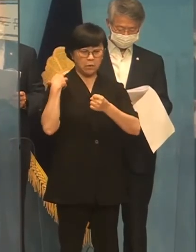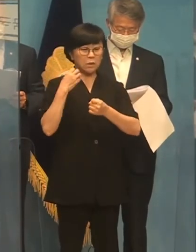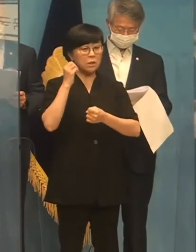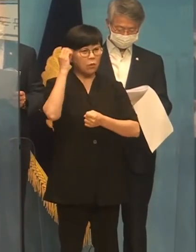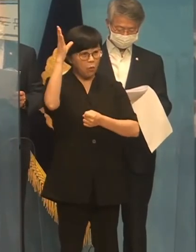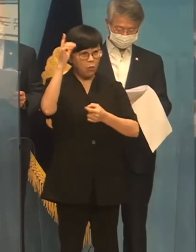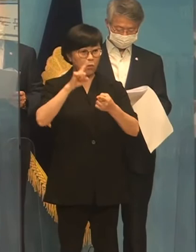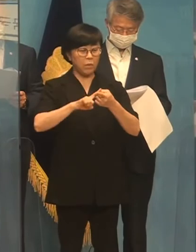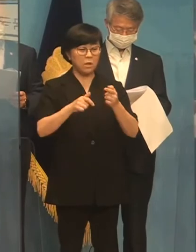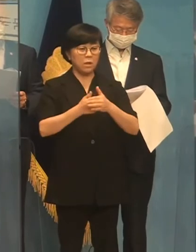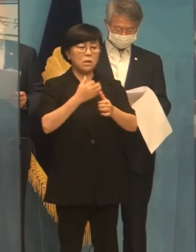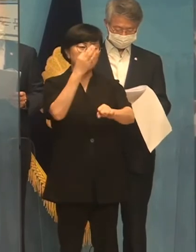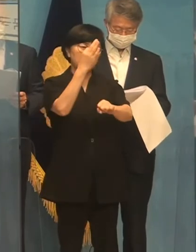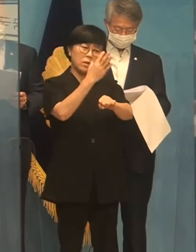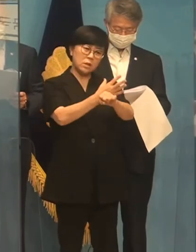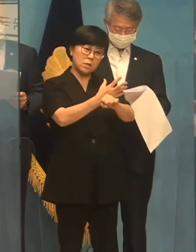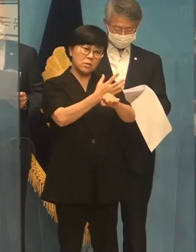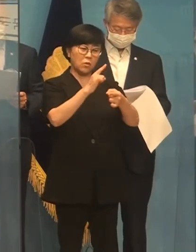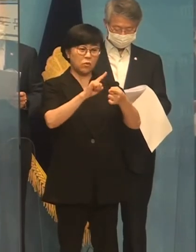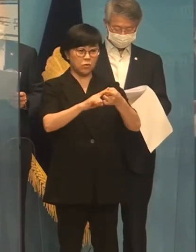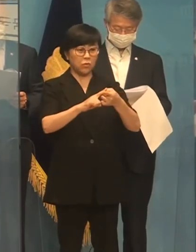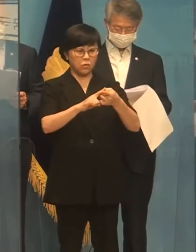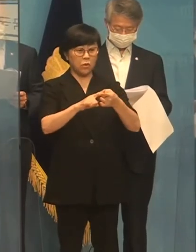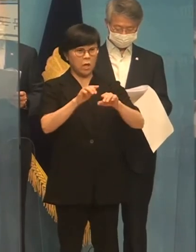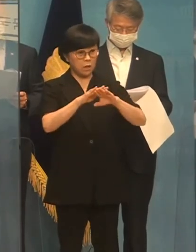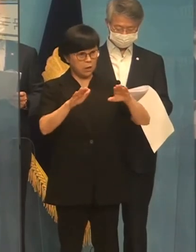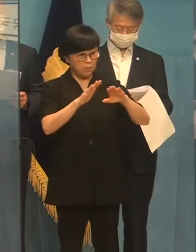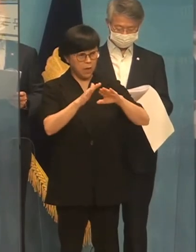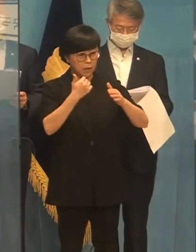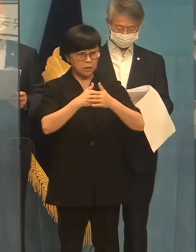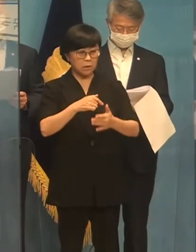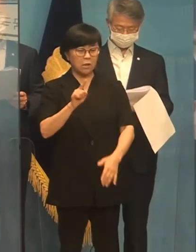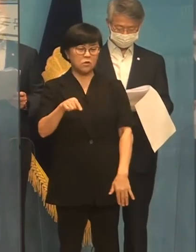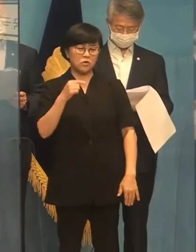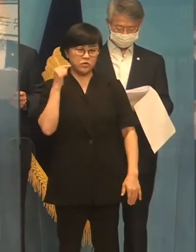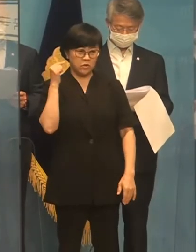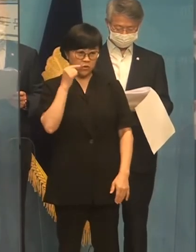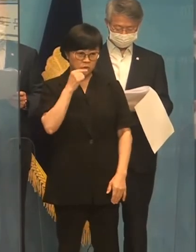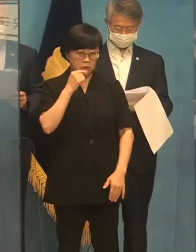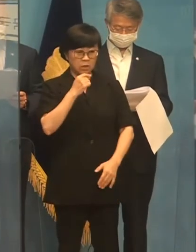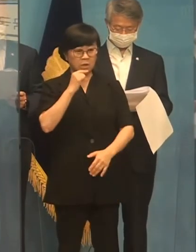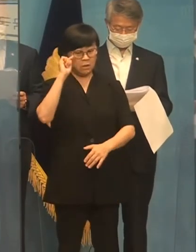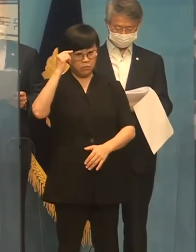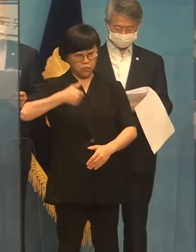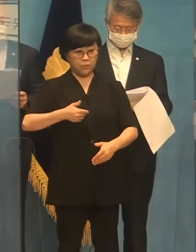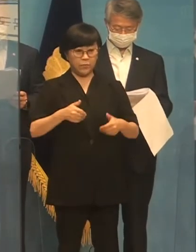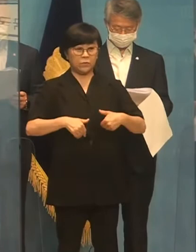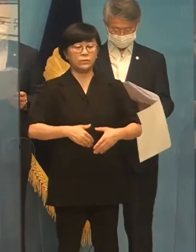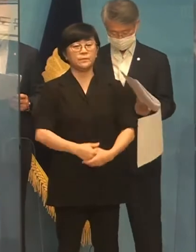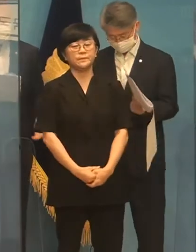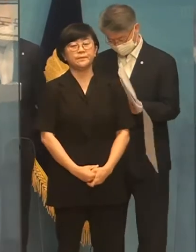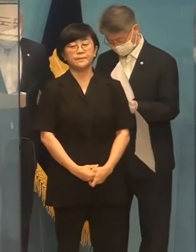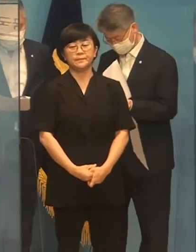채 편의적 기능으로 전락하지는 않았는지 냉철하게 자문해 보아야 합니다.